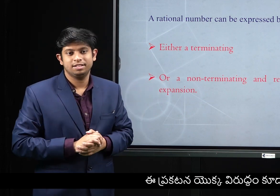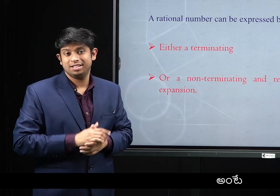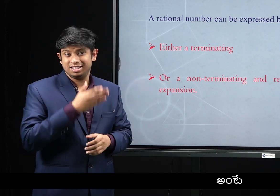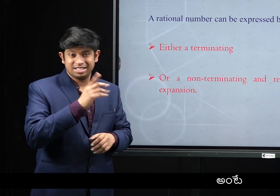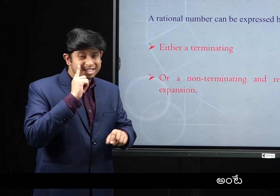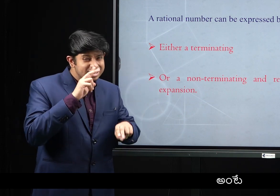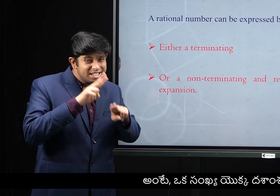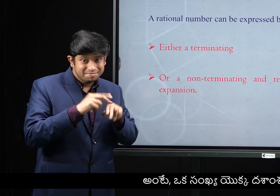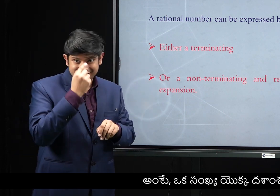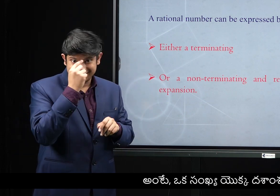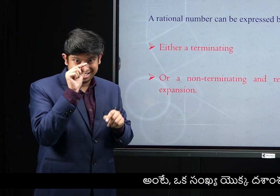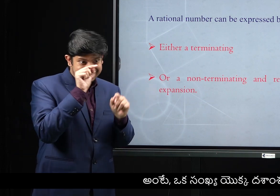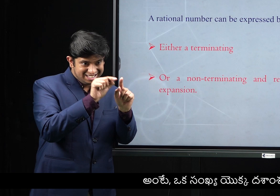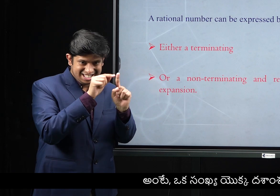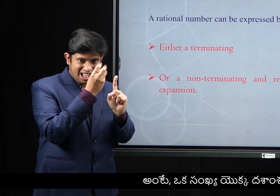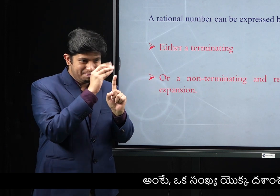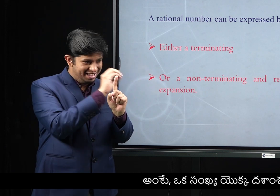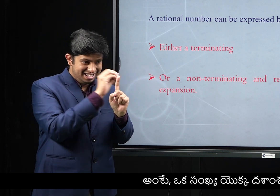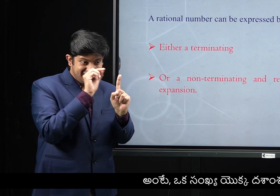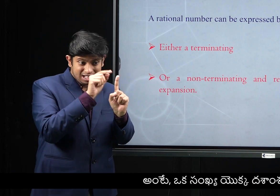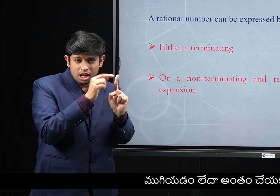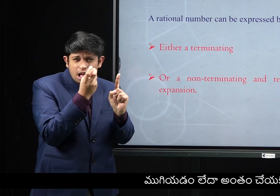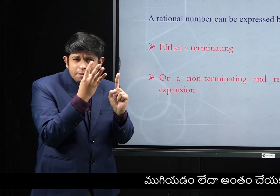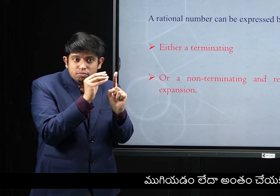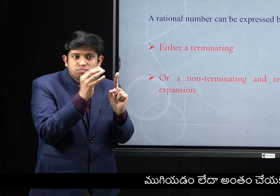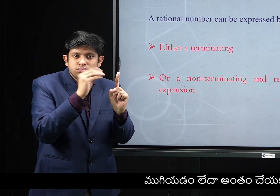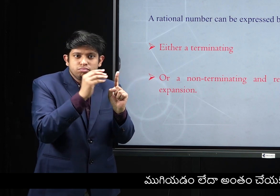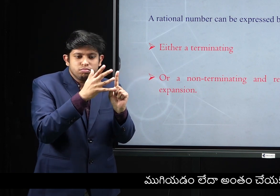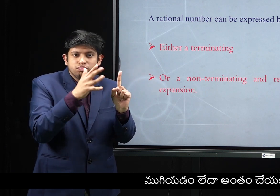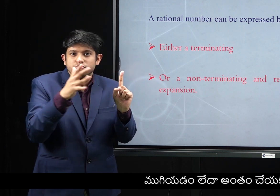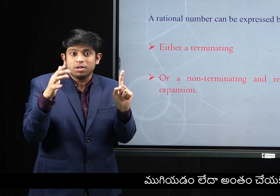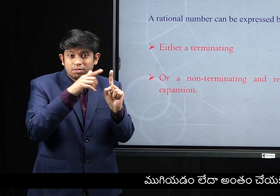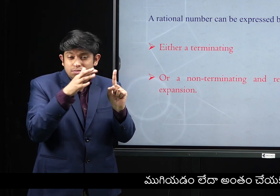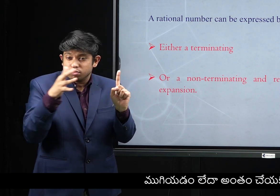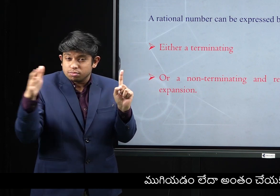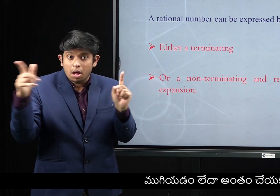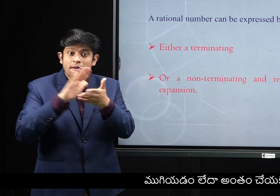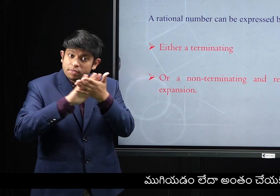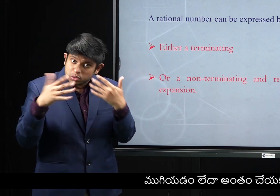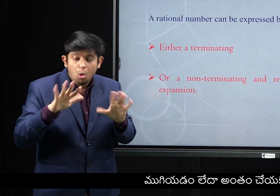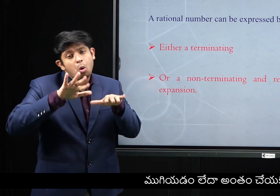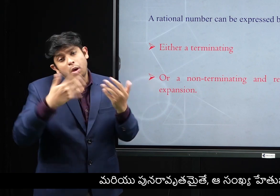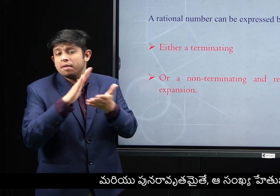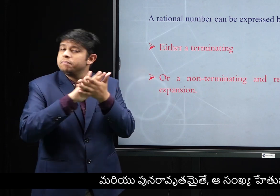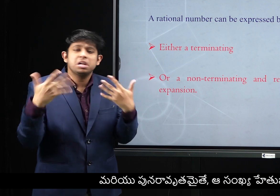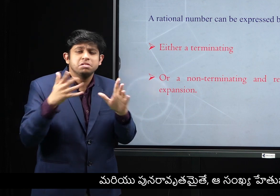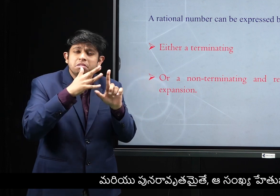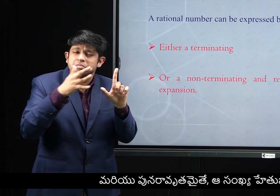అంటే ఈ సంఖ్య యొక్క దశాంశ విస్తరణ ముగియటం లేదా అంతం చేయకపోవటం మరియు